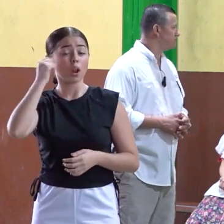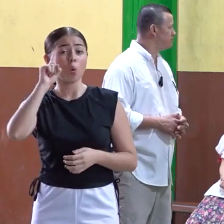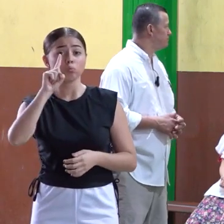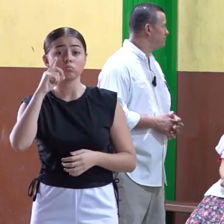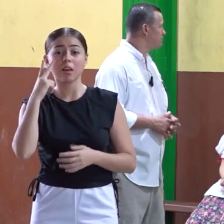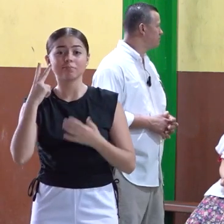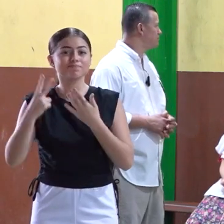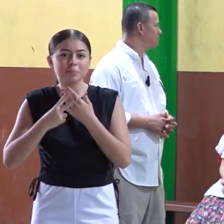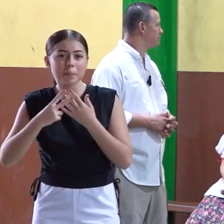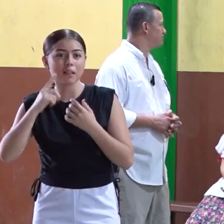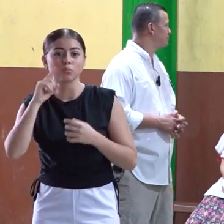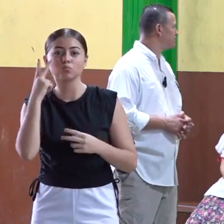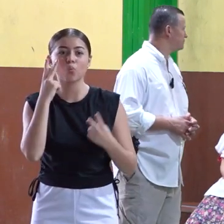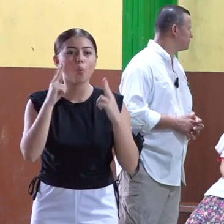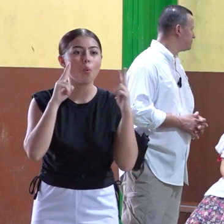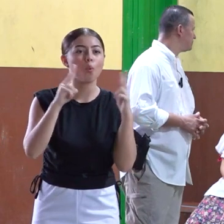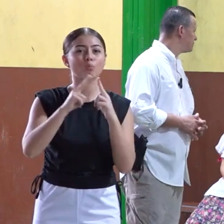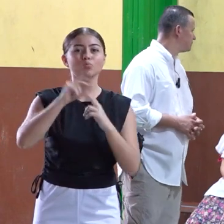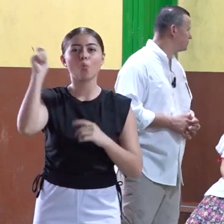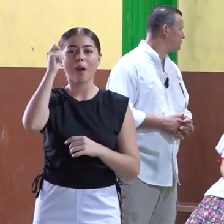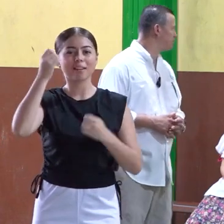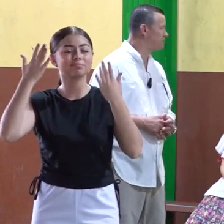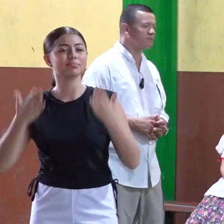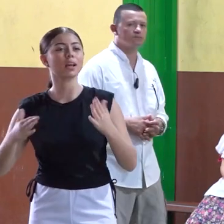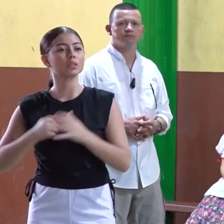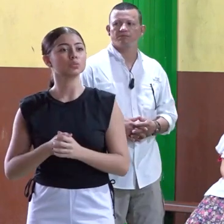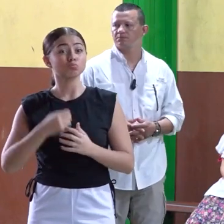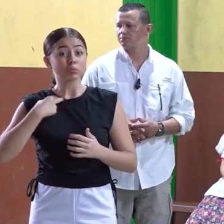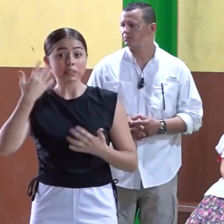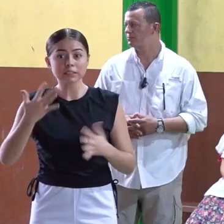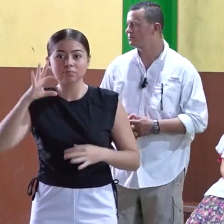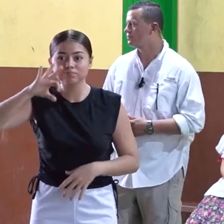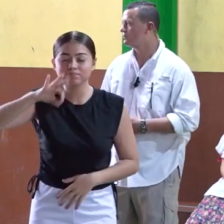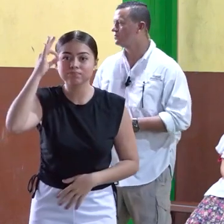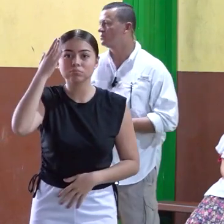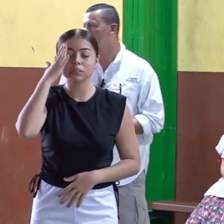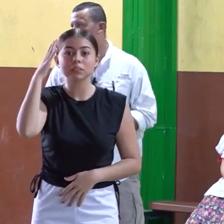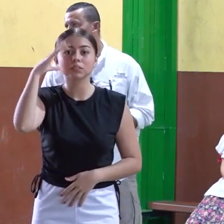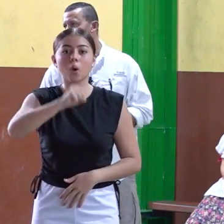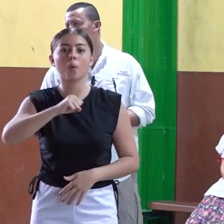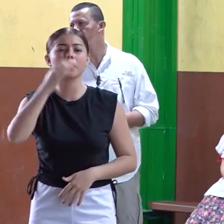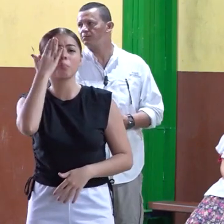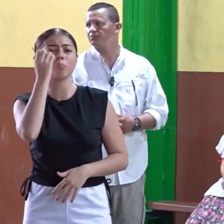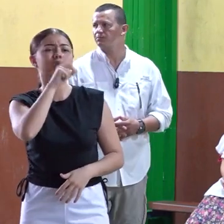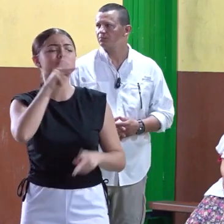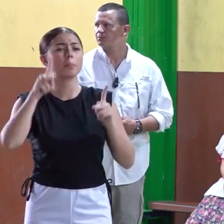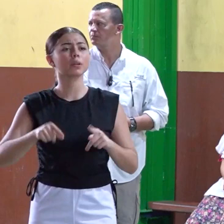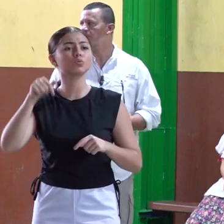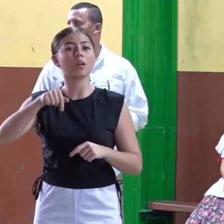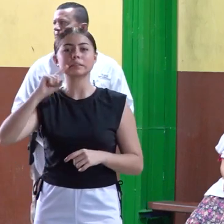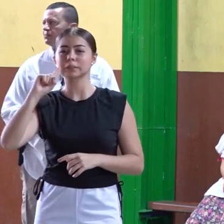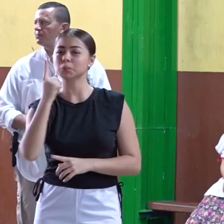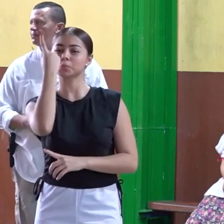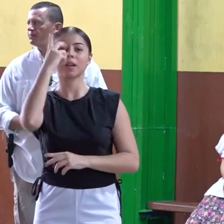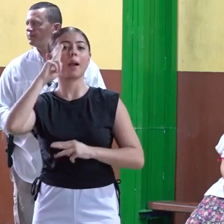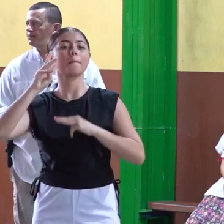uno conoce Guanacaste y a los guanacastecos, se da cuenta por qué la gente de aquí es única en el